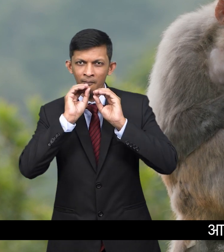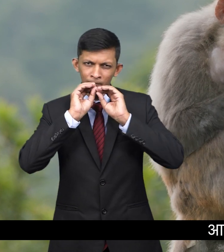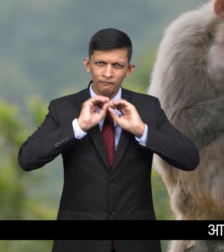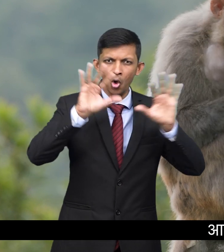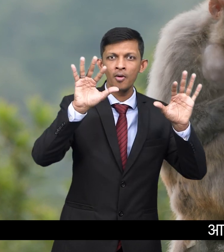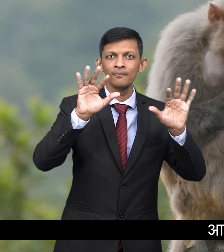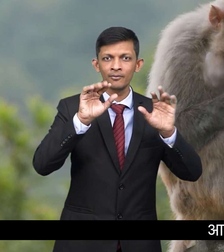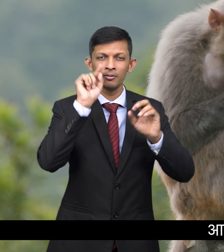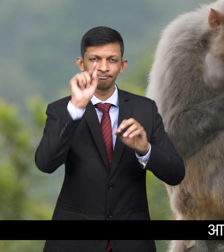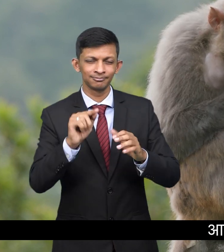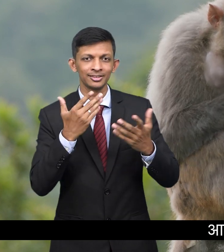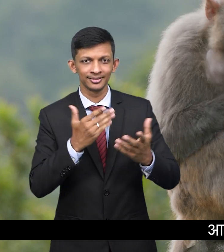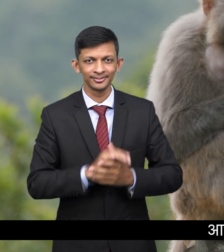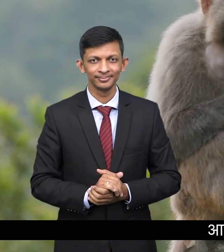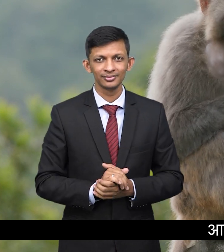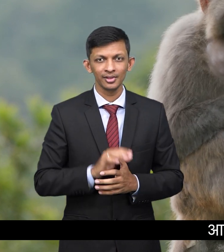संदेश देतात.